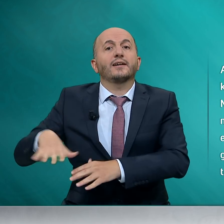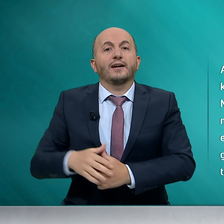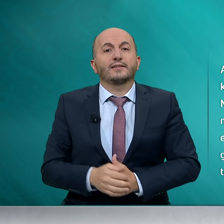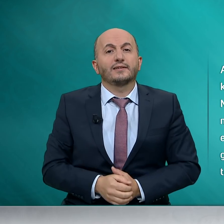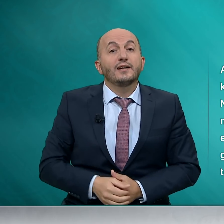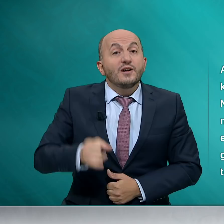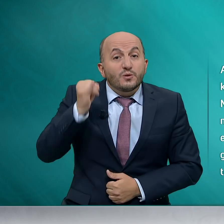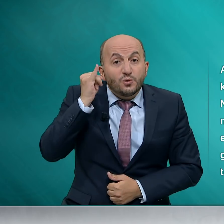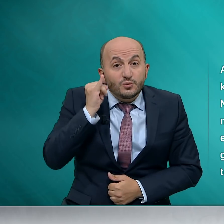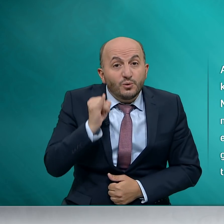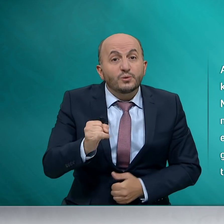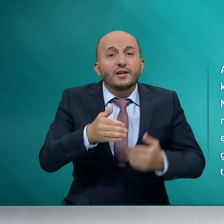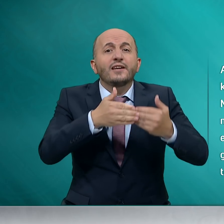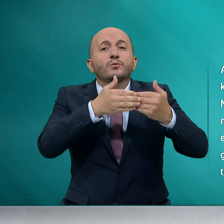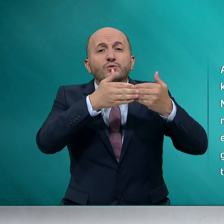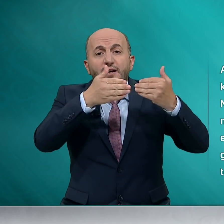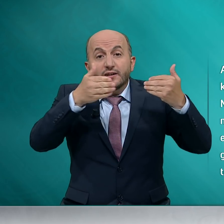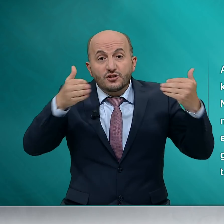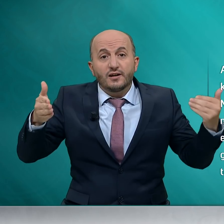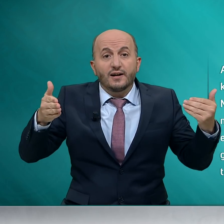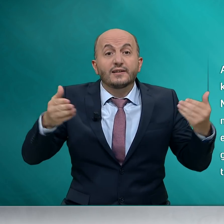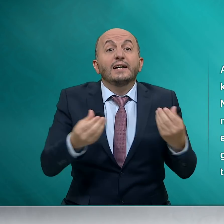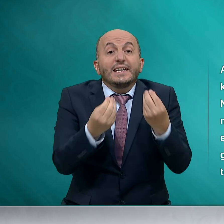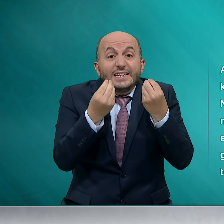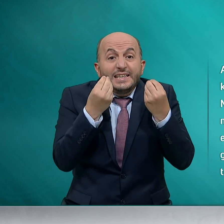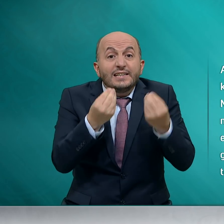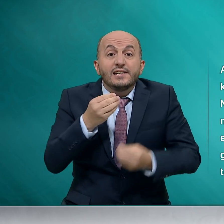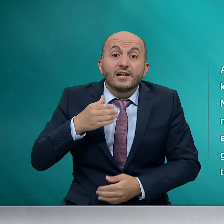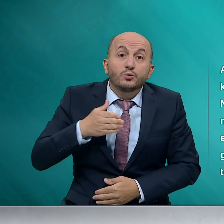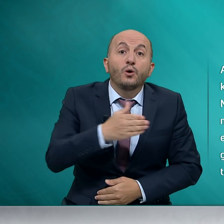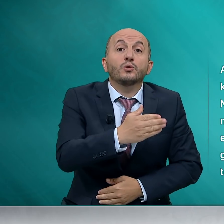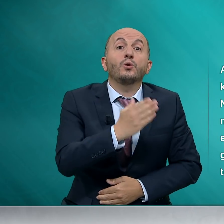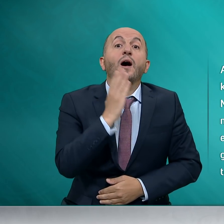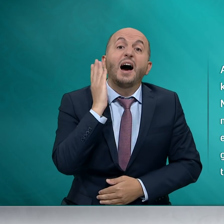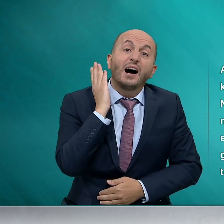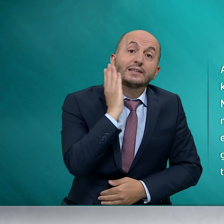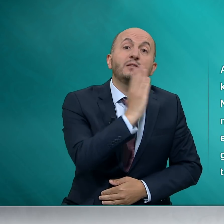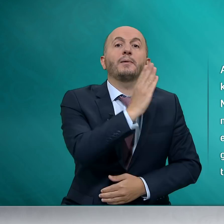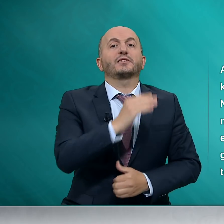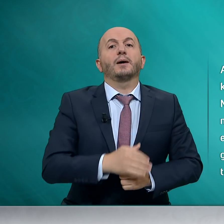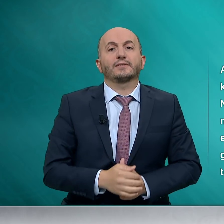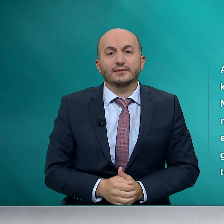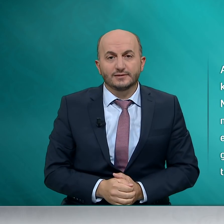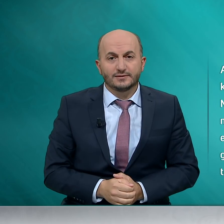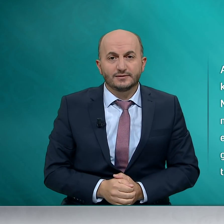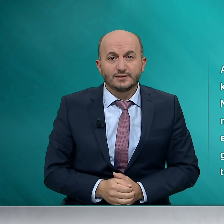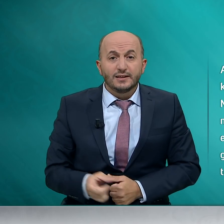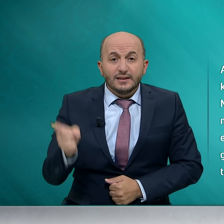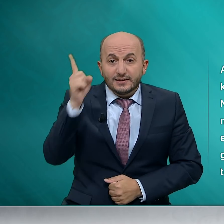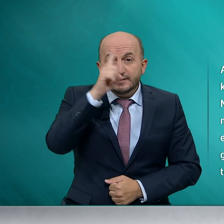bırakarak, kötülükten uzaklaşarak iyiliğe doğru adım atmaktır.